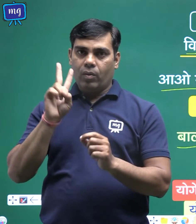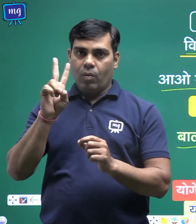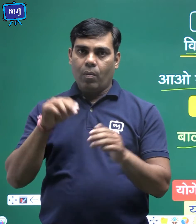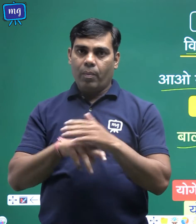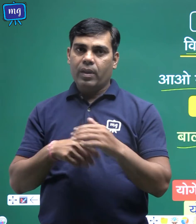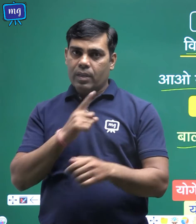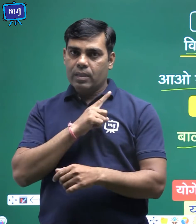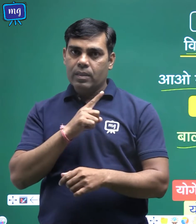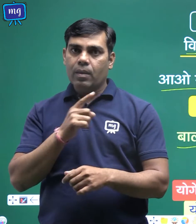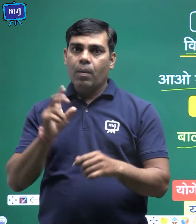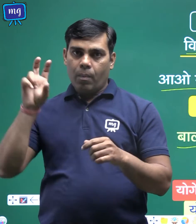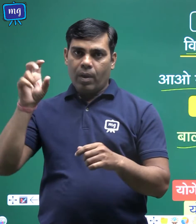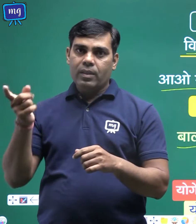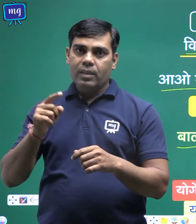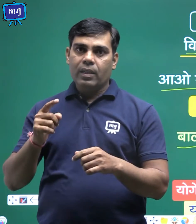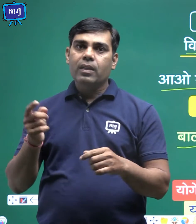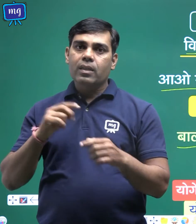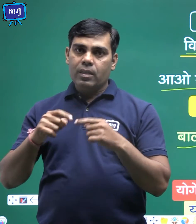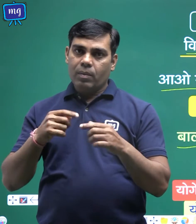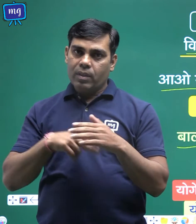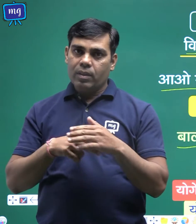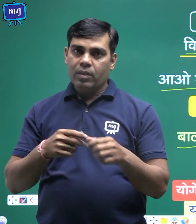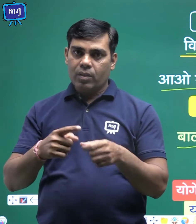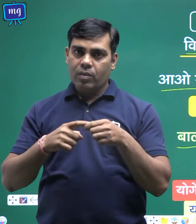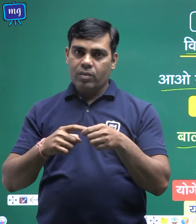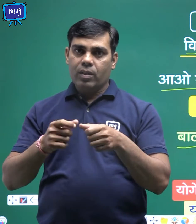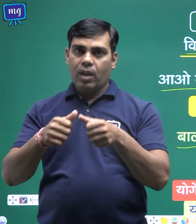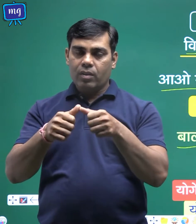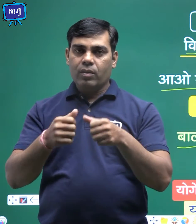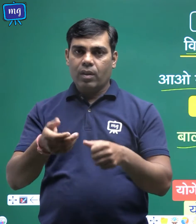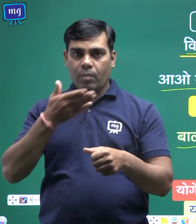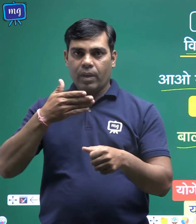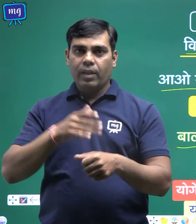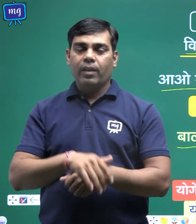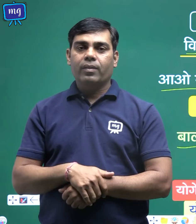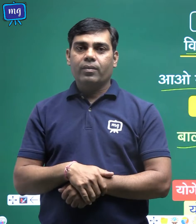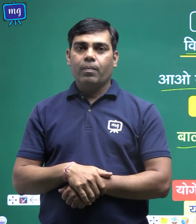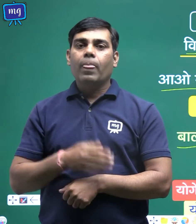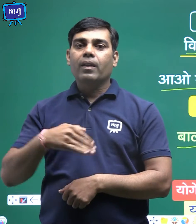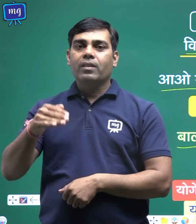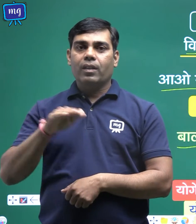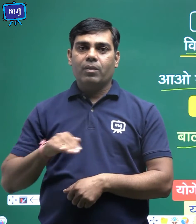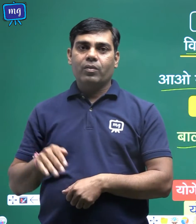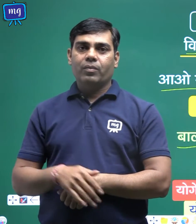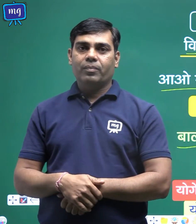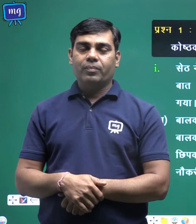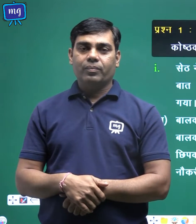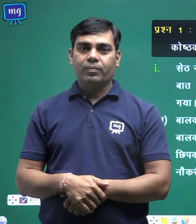पाठ से संबंधित प्रश्नोत्तर पढ़ेंगे। आगे चले बच्चों।